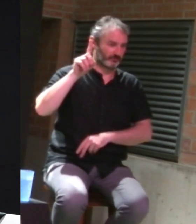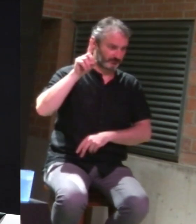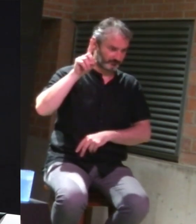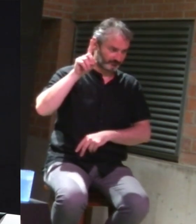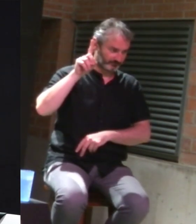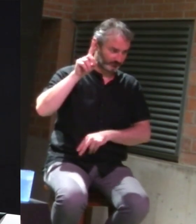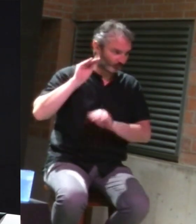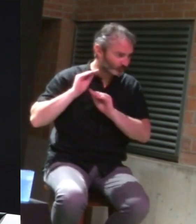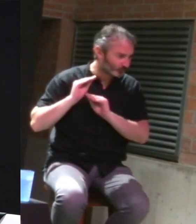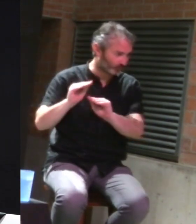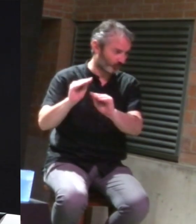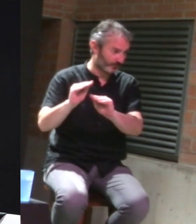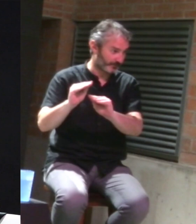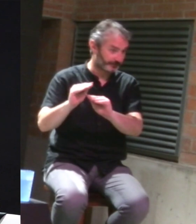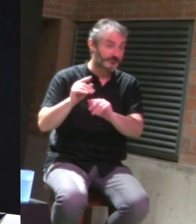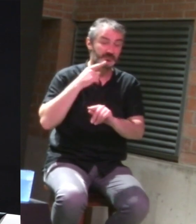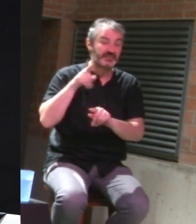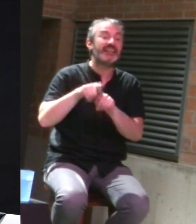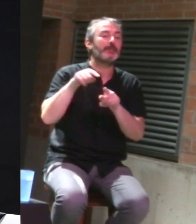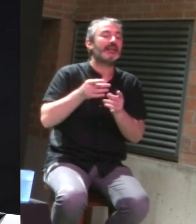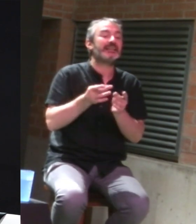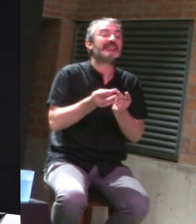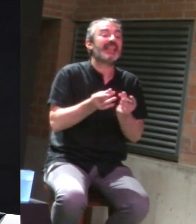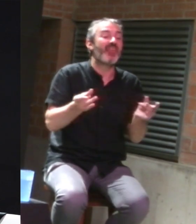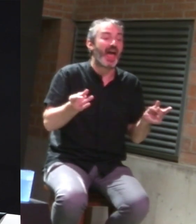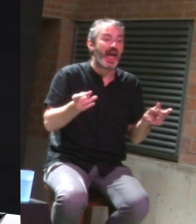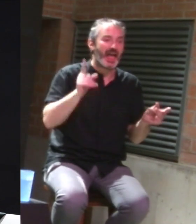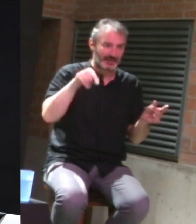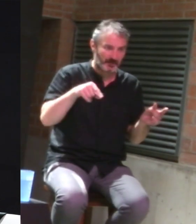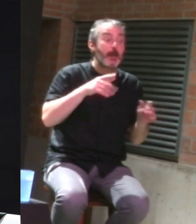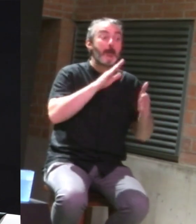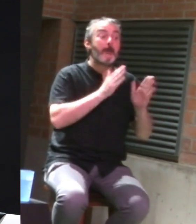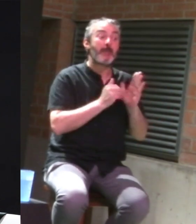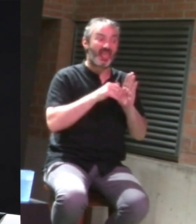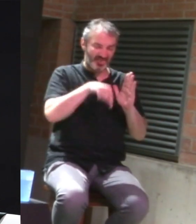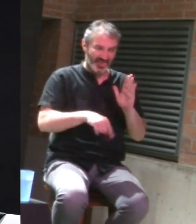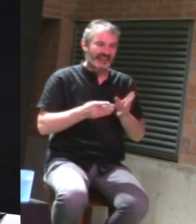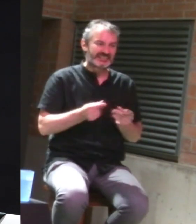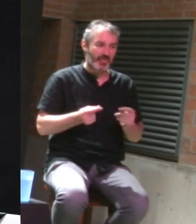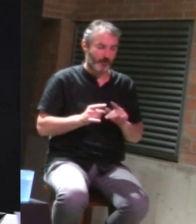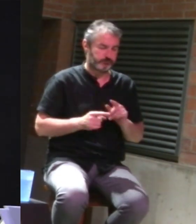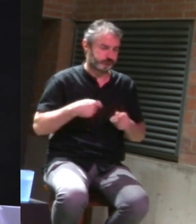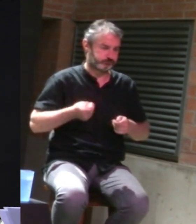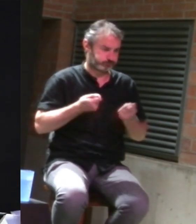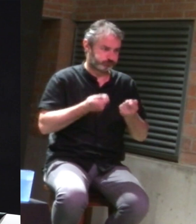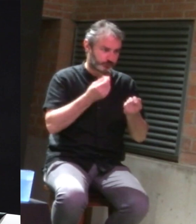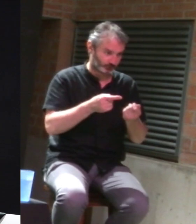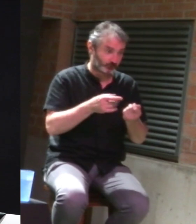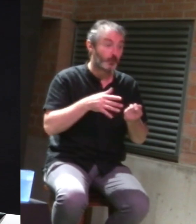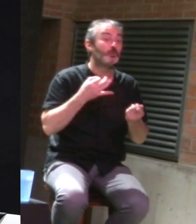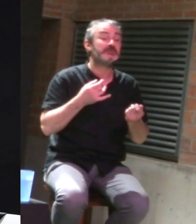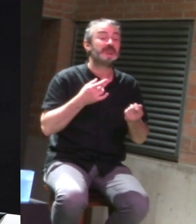Vilomara perquè s'assembla molt a la gran indústria sedera desenvolupada al País Valencià, que és importantíssima. I tenim